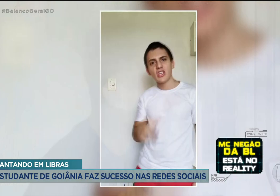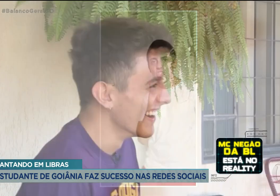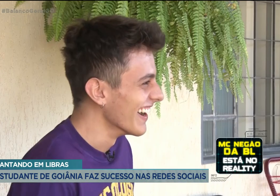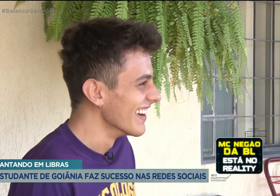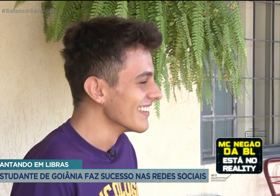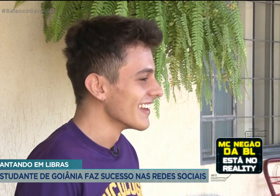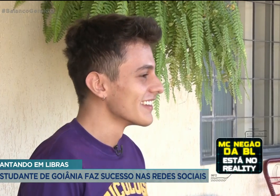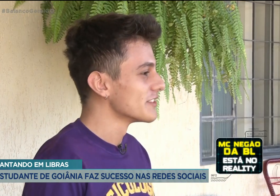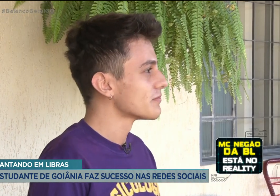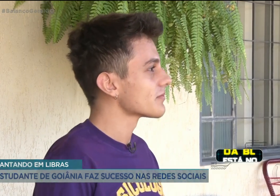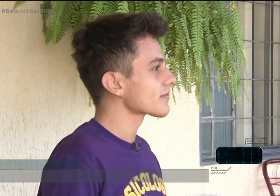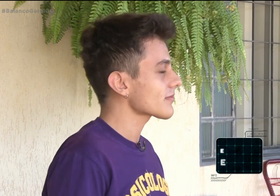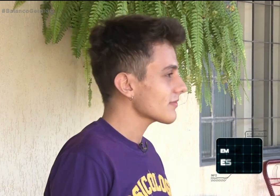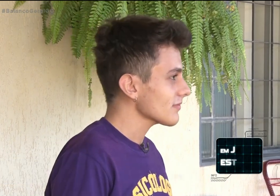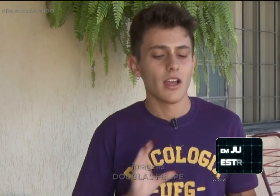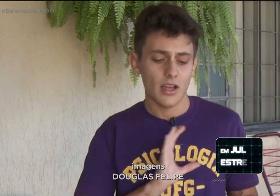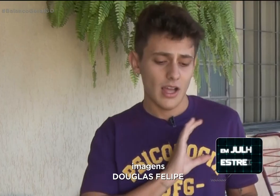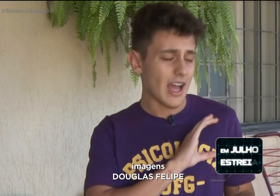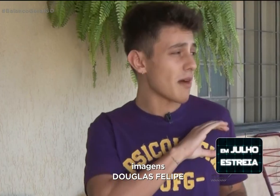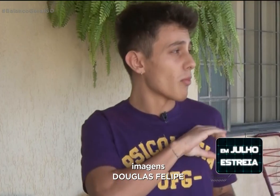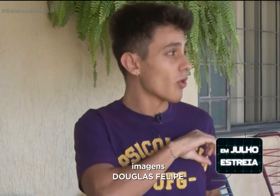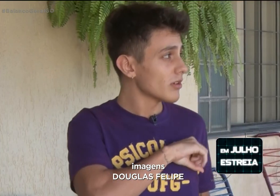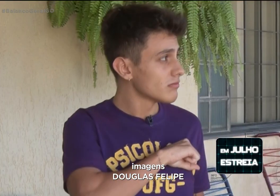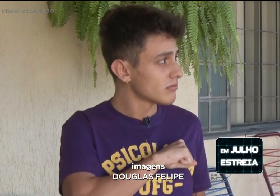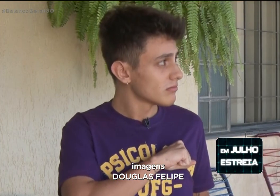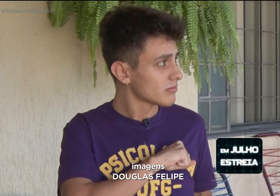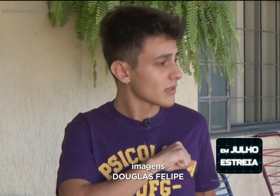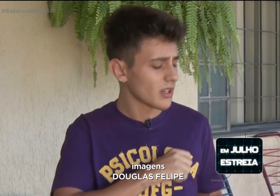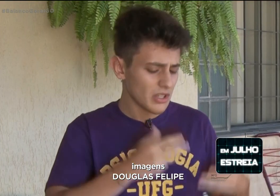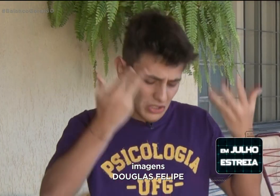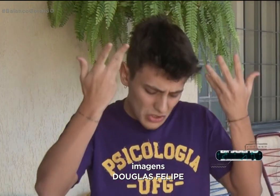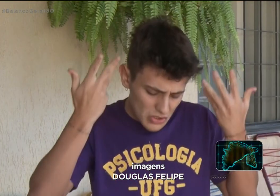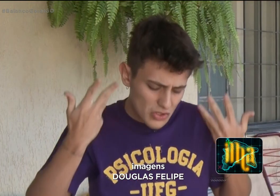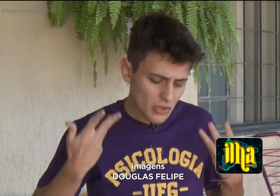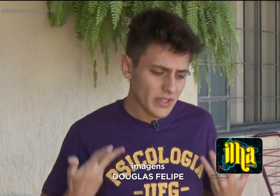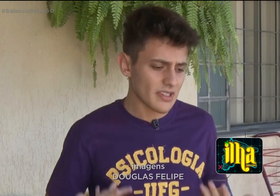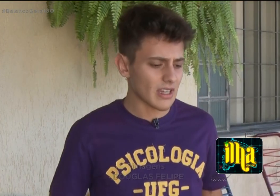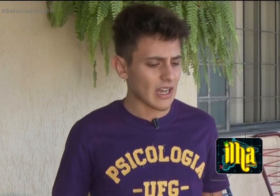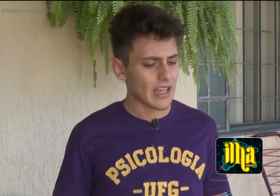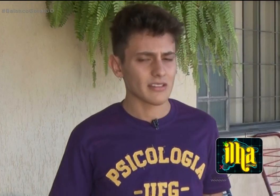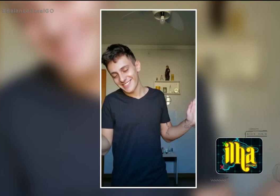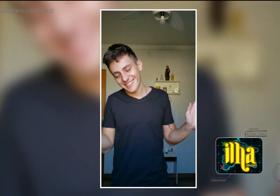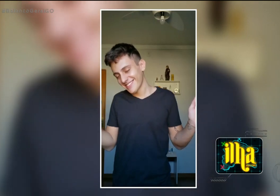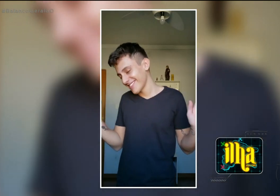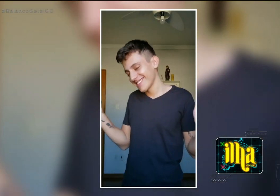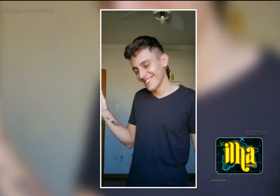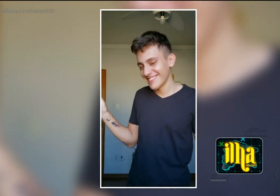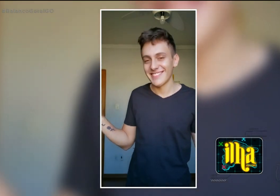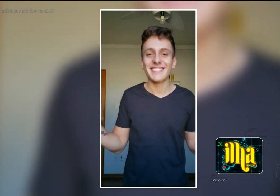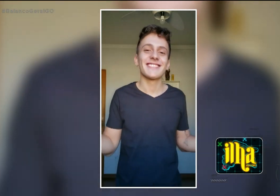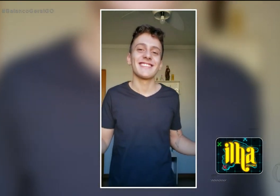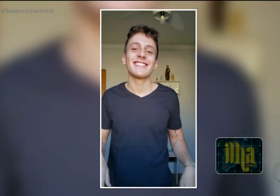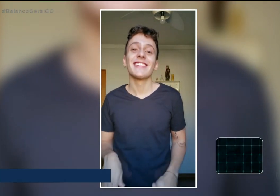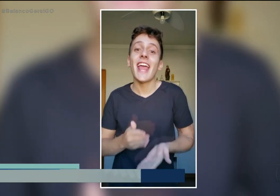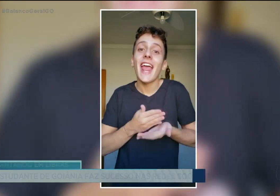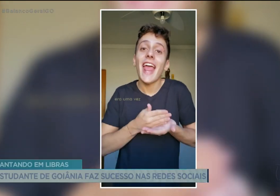Gustavo Mendes tem 20 anos, é escritor, estudante de psicologia e um sucesso nas redes sociais.